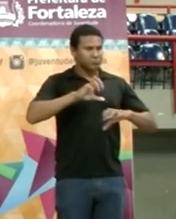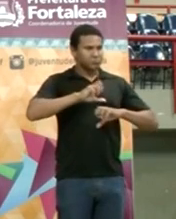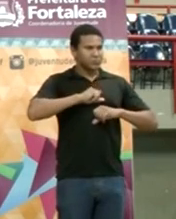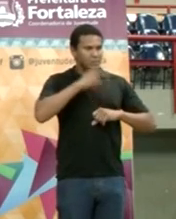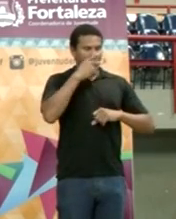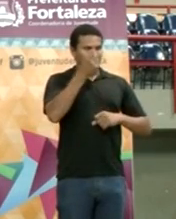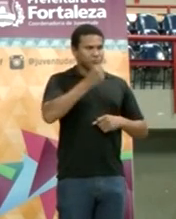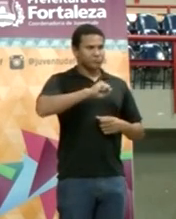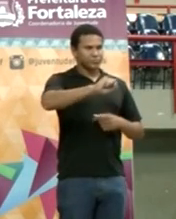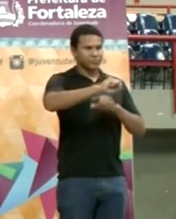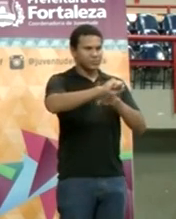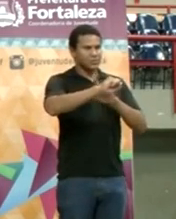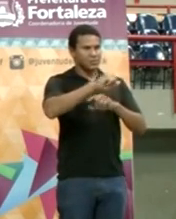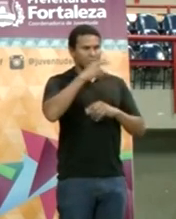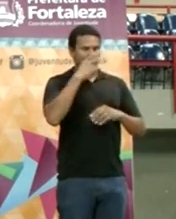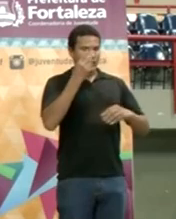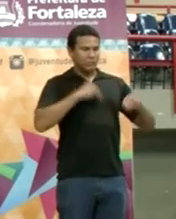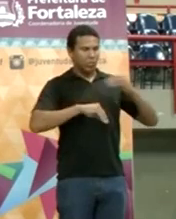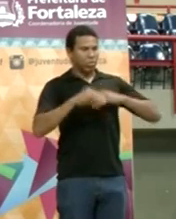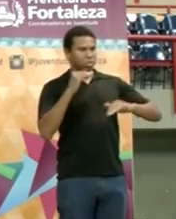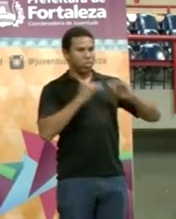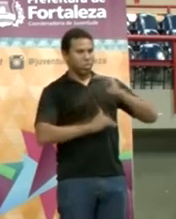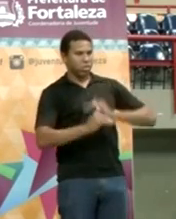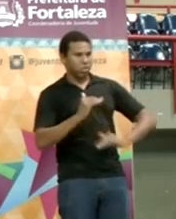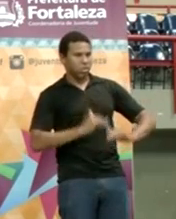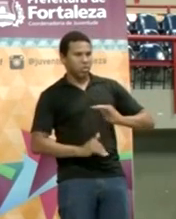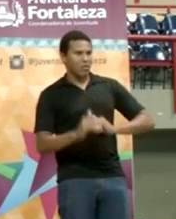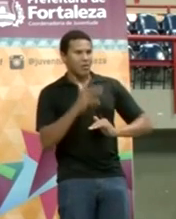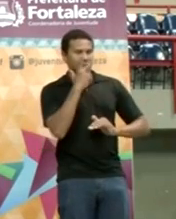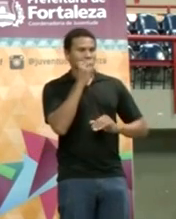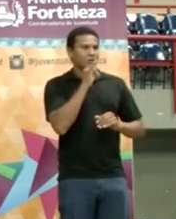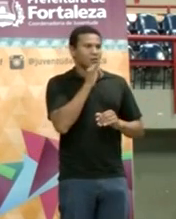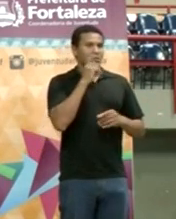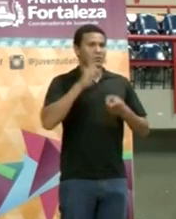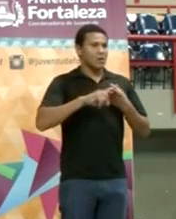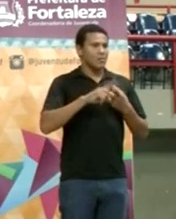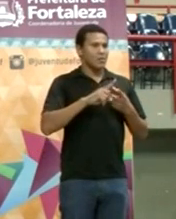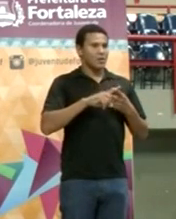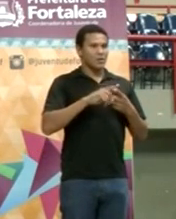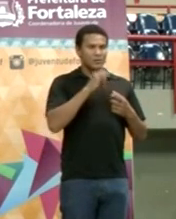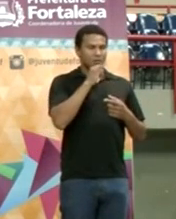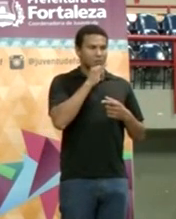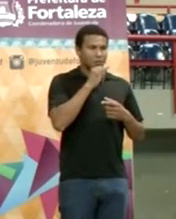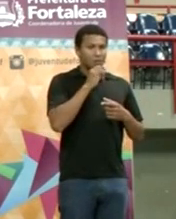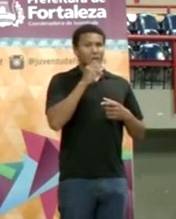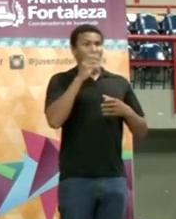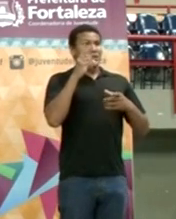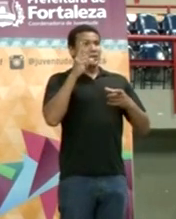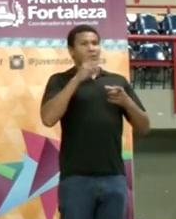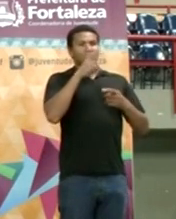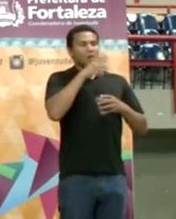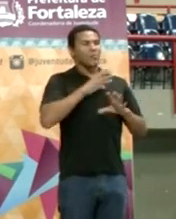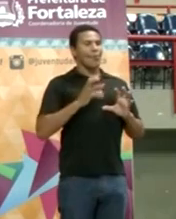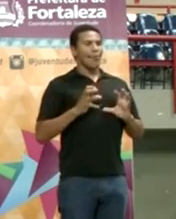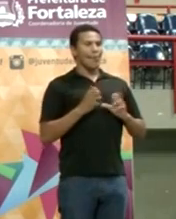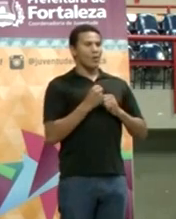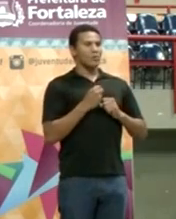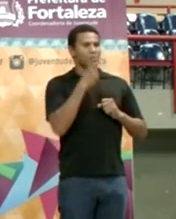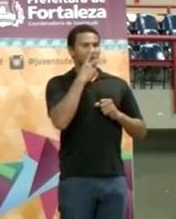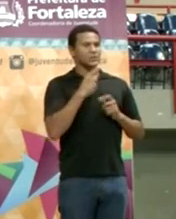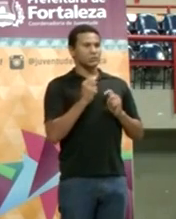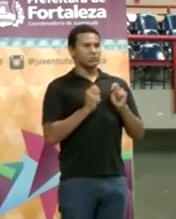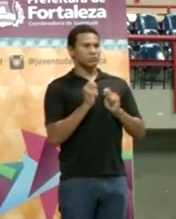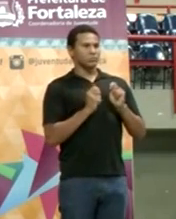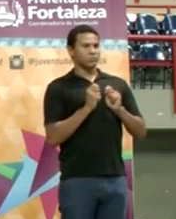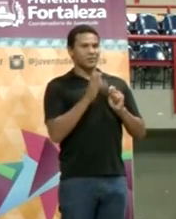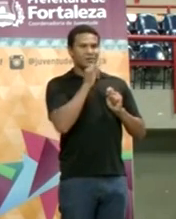células de defesa já existentes, e ele é imunossupressor, porque ele impede que novas células sejam produzidas. E pelas pesquisas